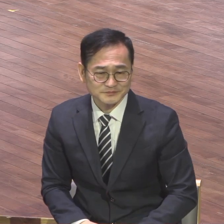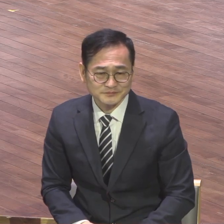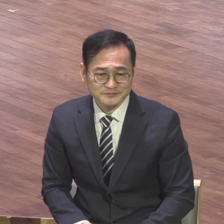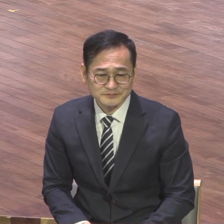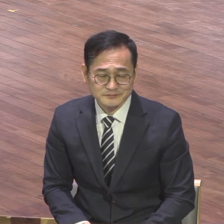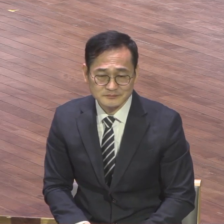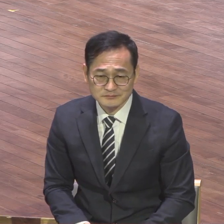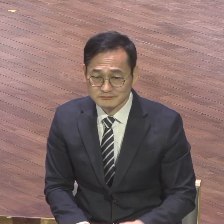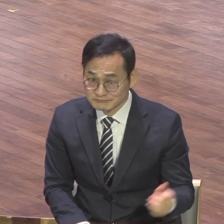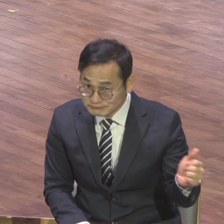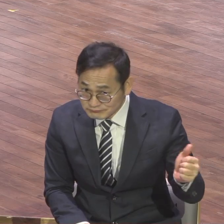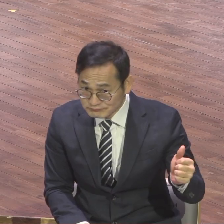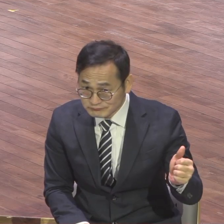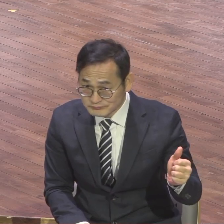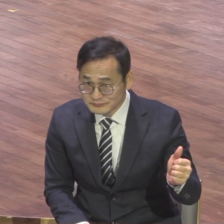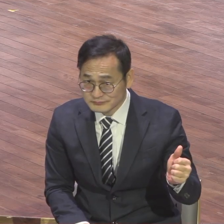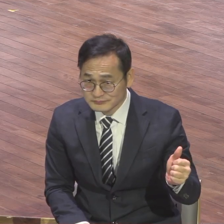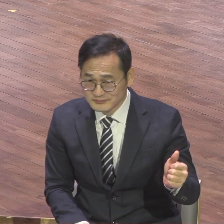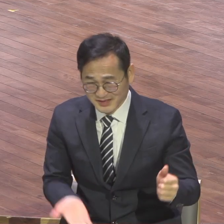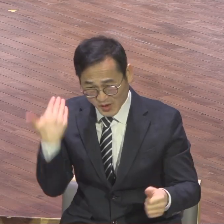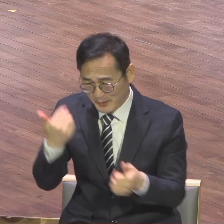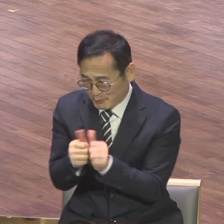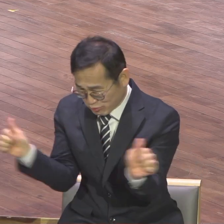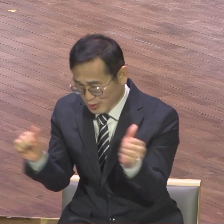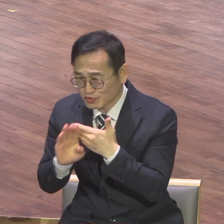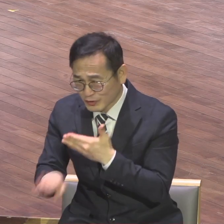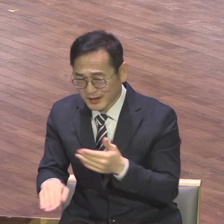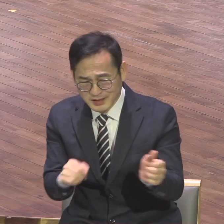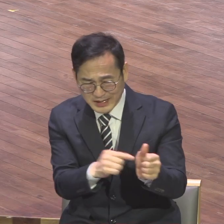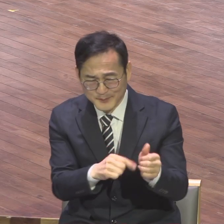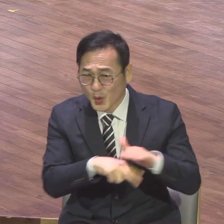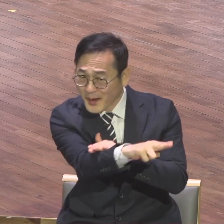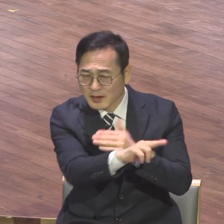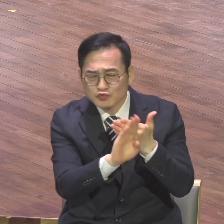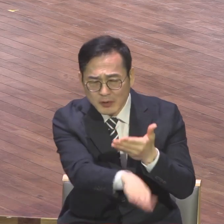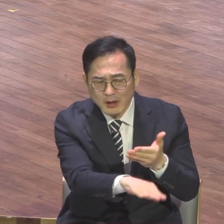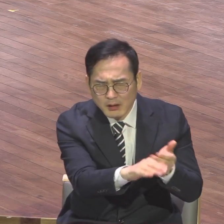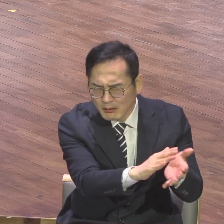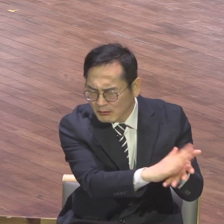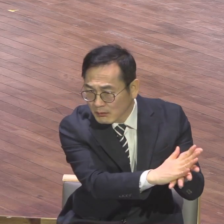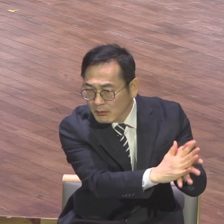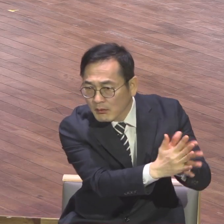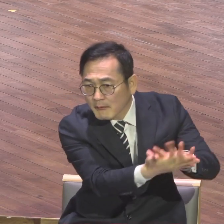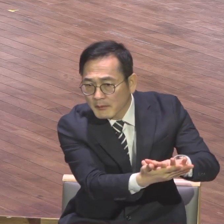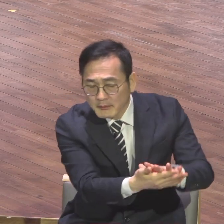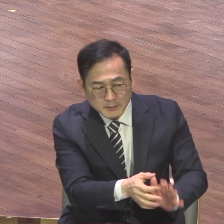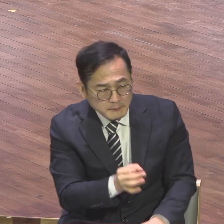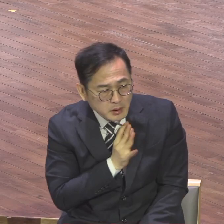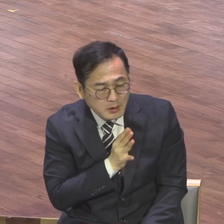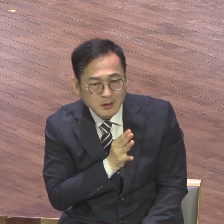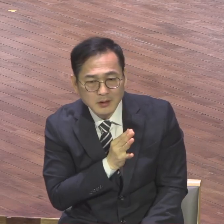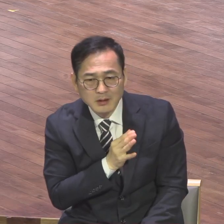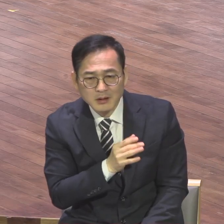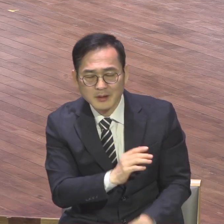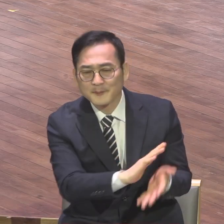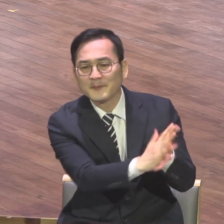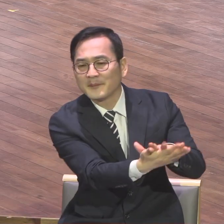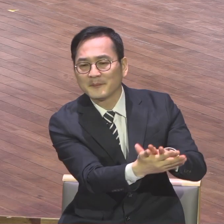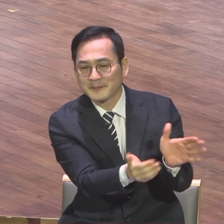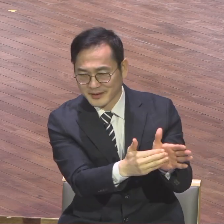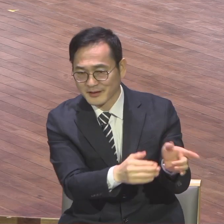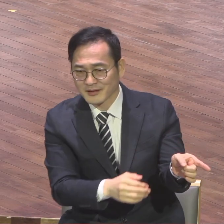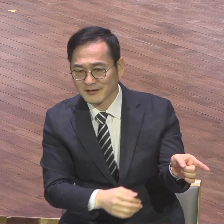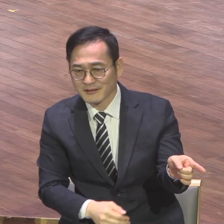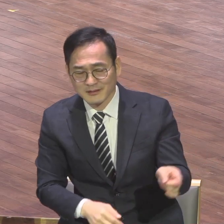그만큼 마가가 그 이후에 변화가 됐다는 말이죠. 변화가 되어서 바울에게 유익을 줄 만큼